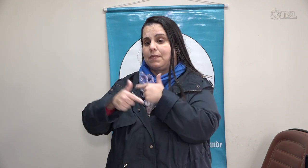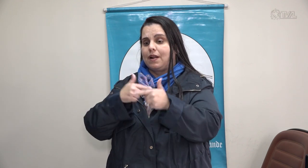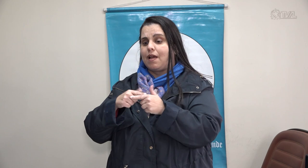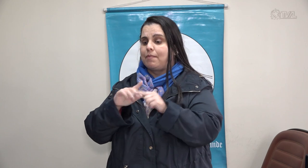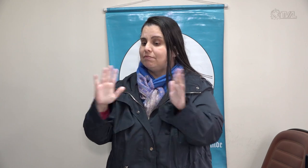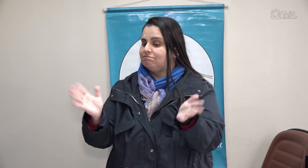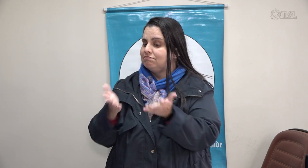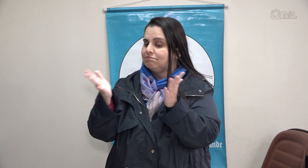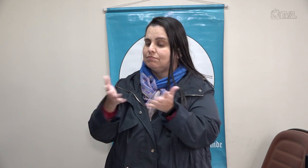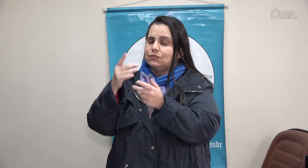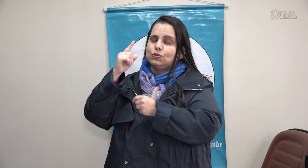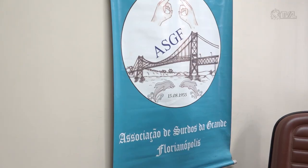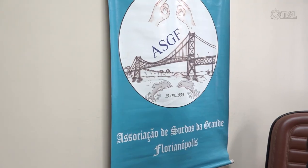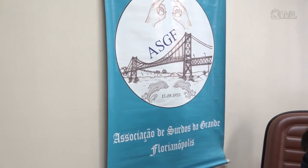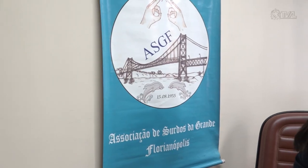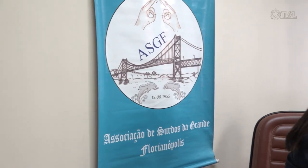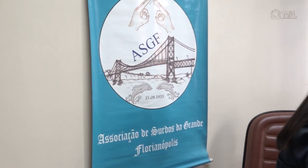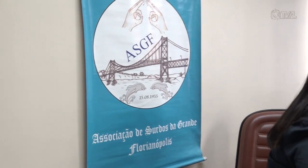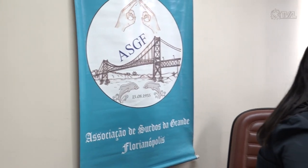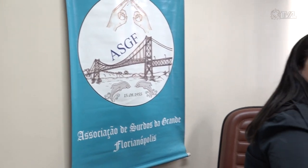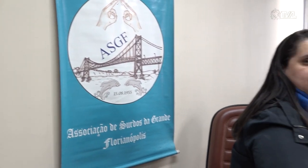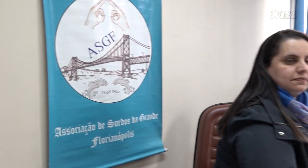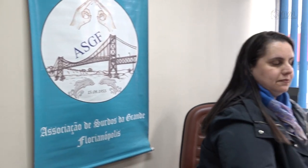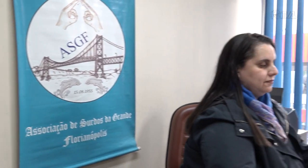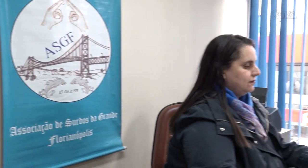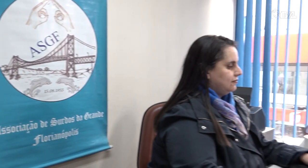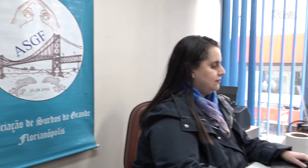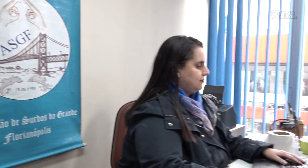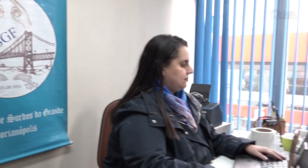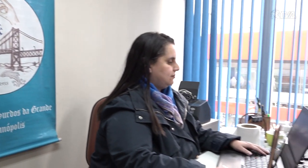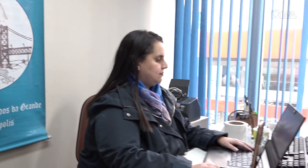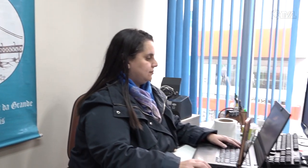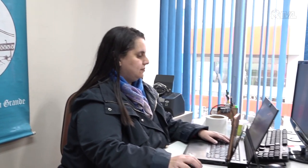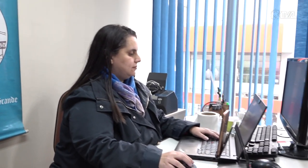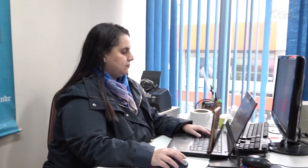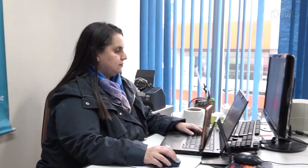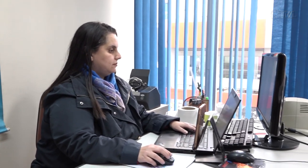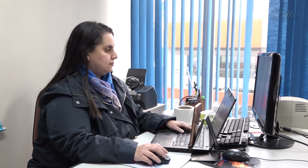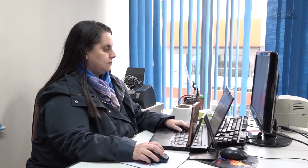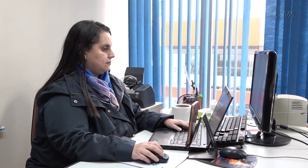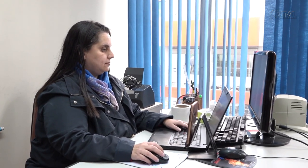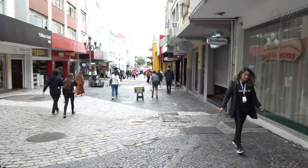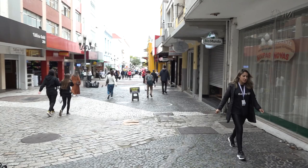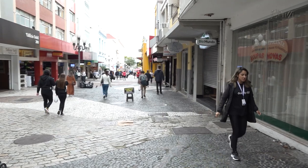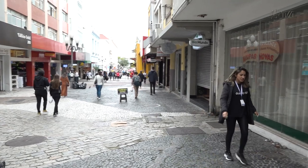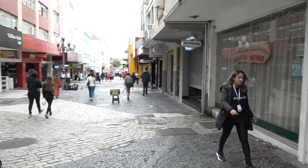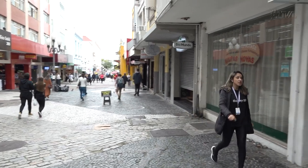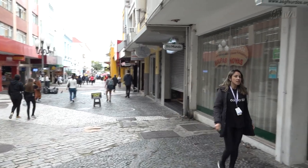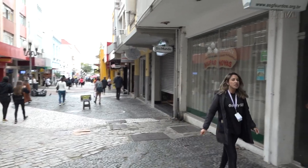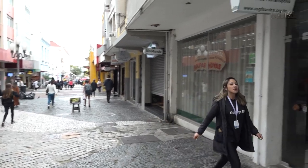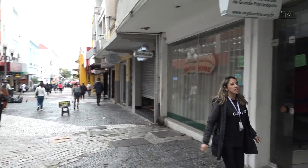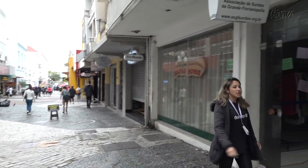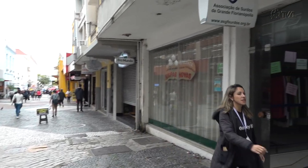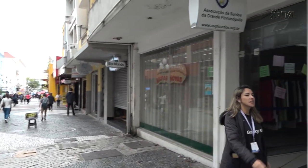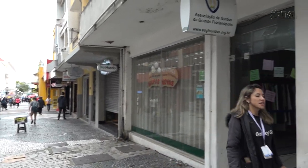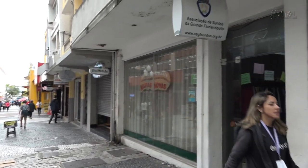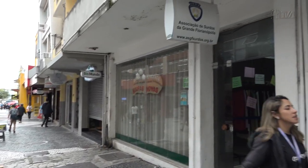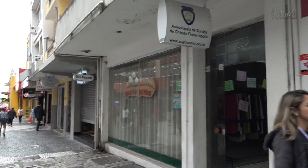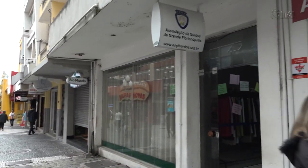fazer parte da associação e é na União de esforços de muitas pessoas ao longo dos anos que a comunidade de surdos se insere na sociedade no